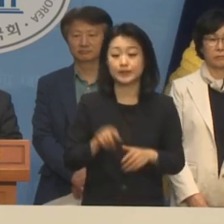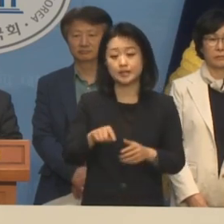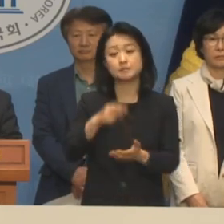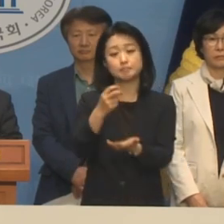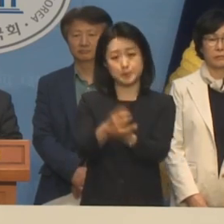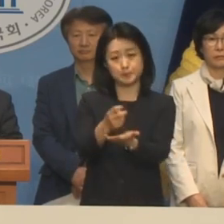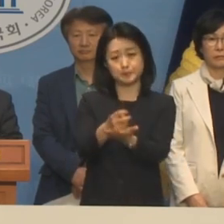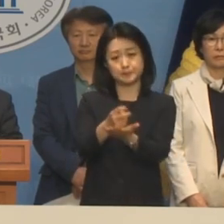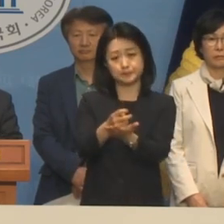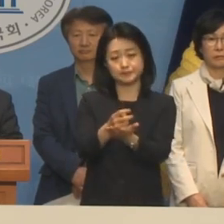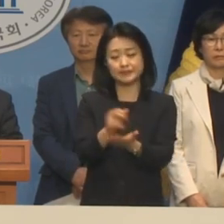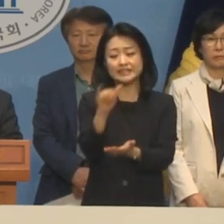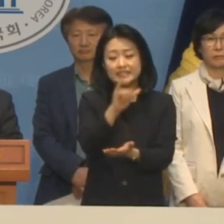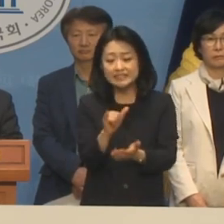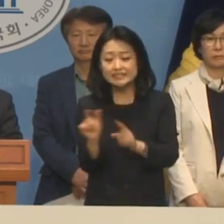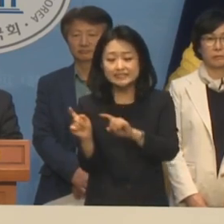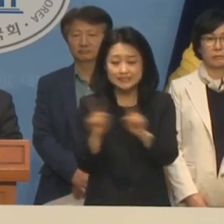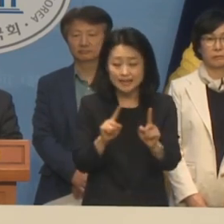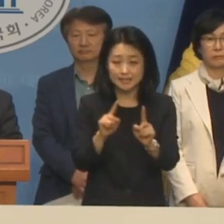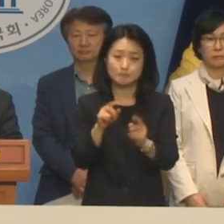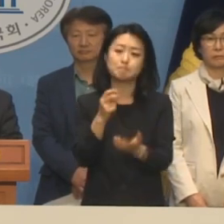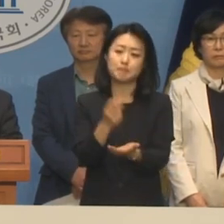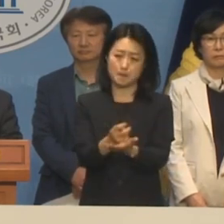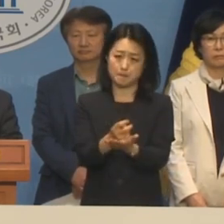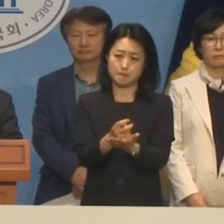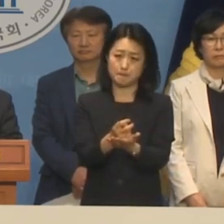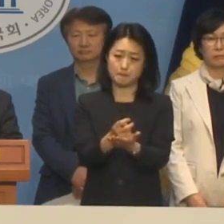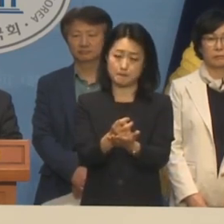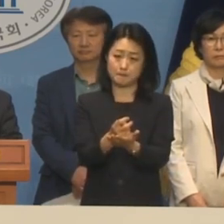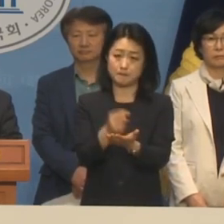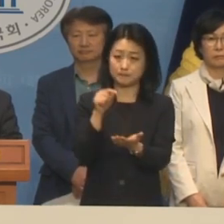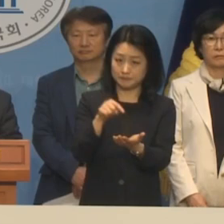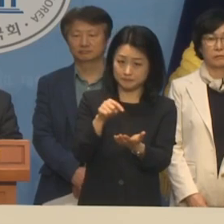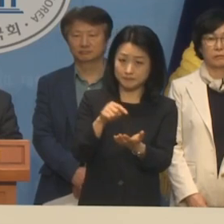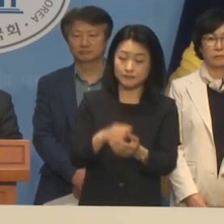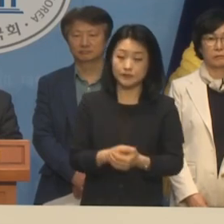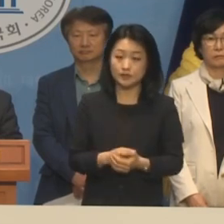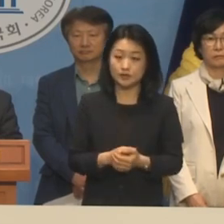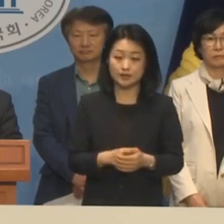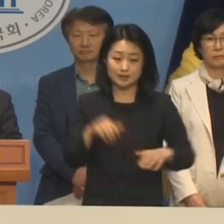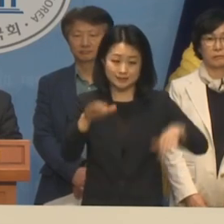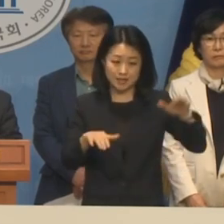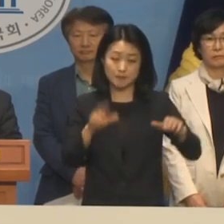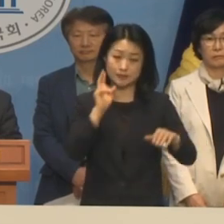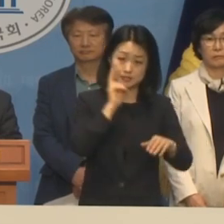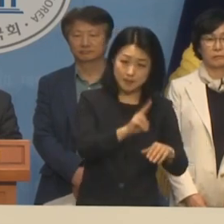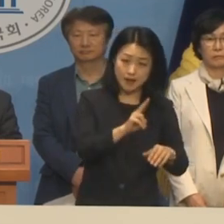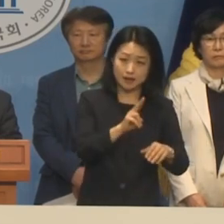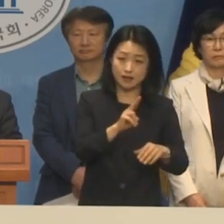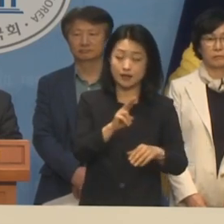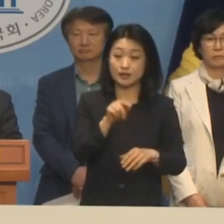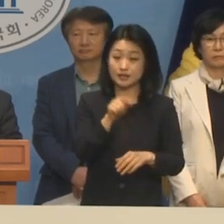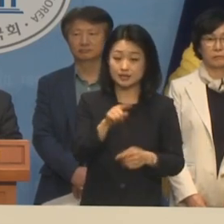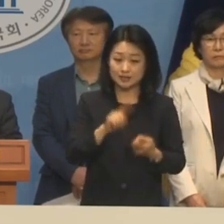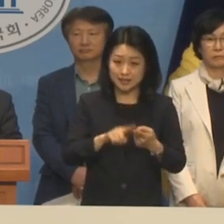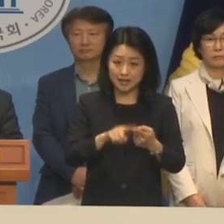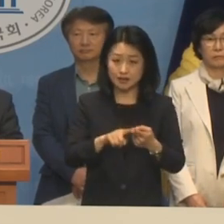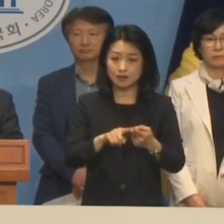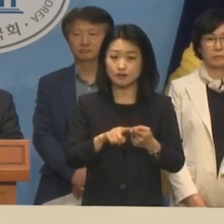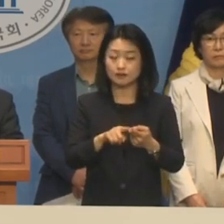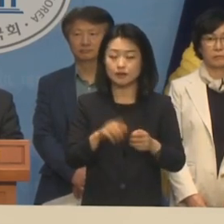가맹사업법은 을 살리는 상생육법 중 하나로 불공정하고 불합리한